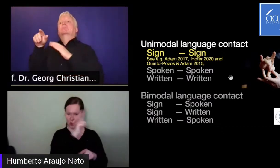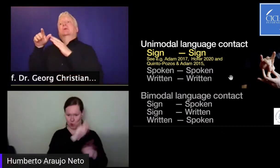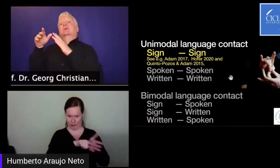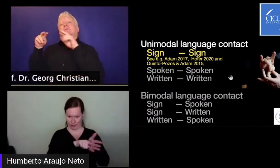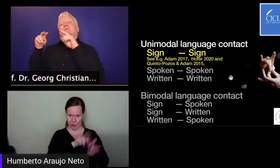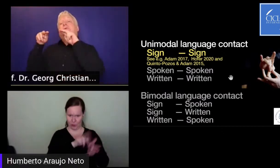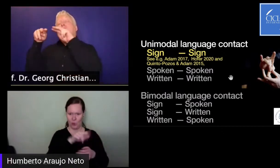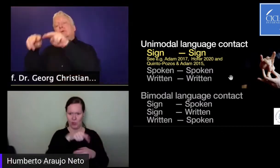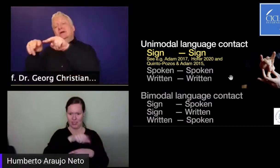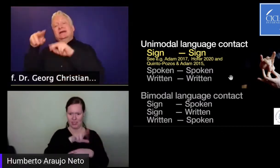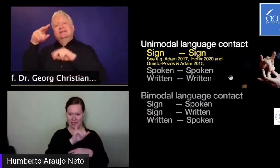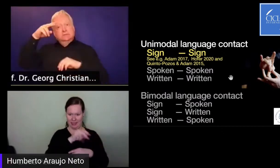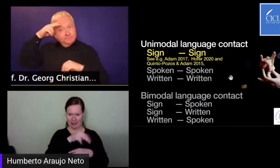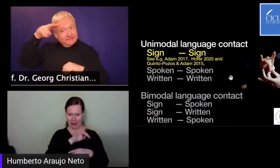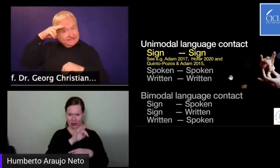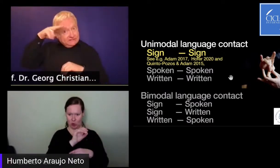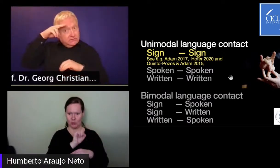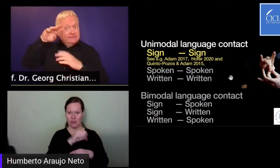Você também tem